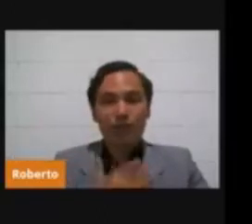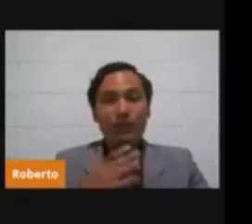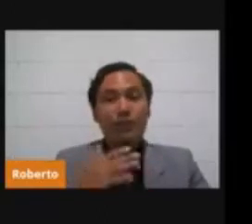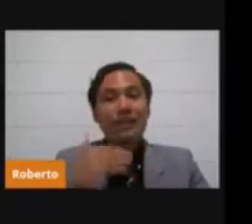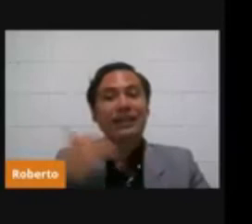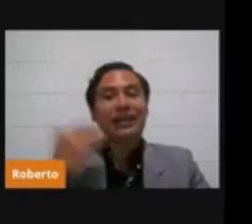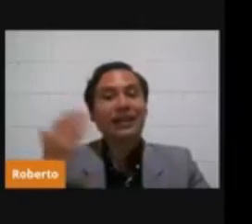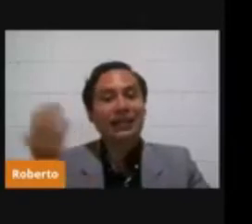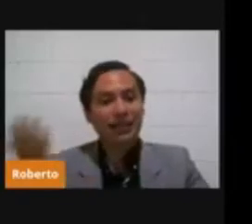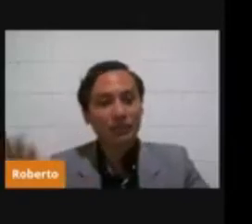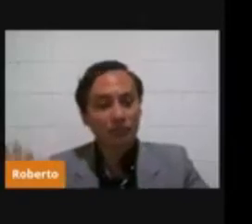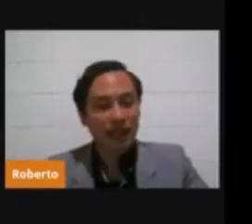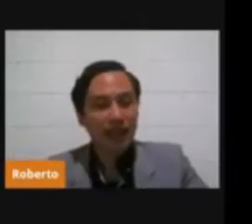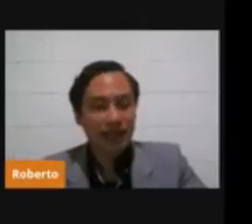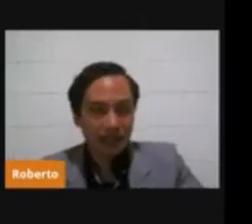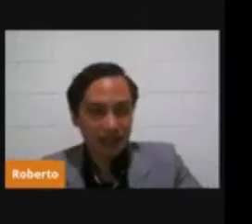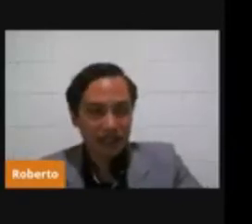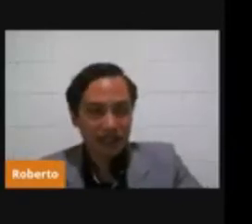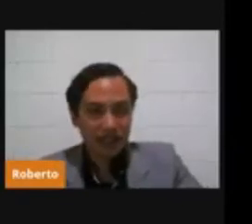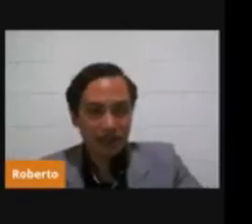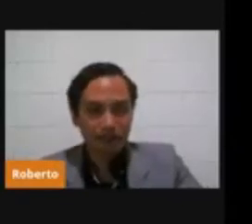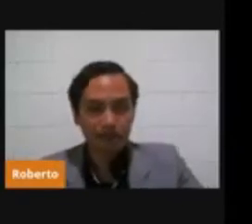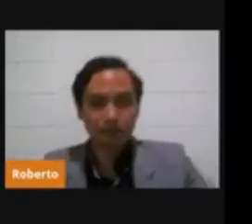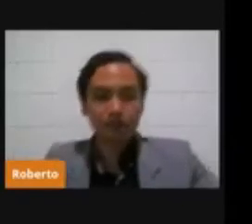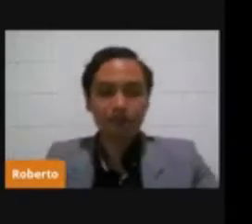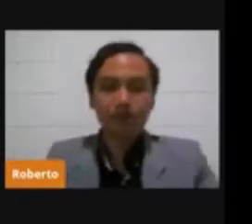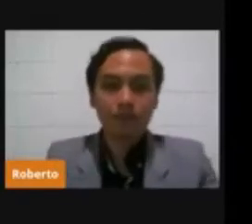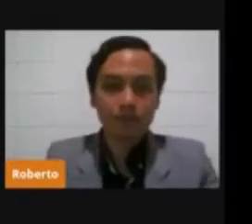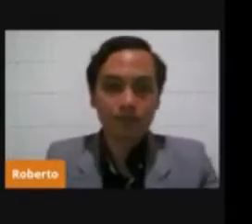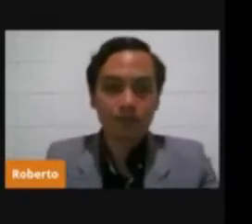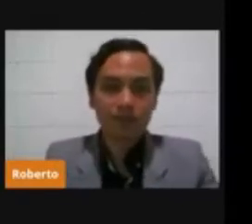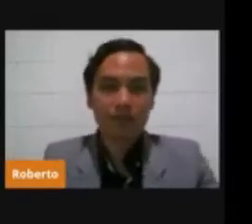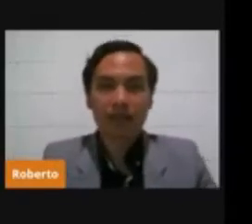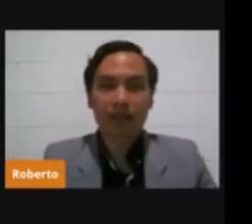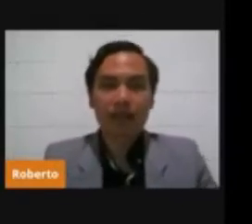y posteriormente adquirimos la discapacidad.